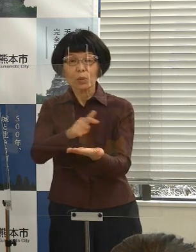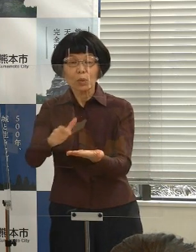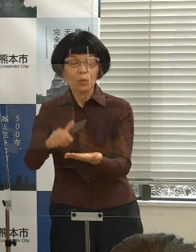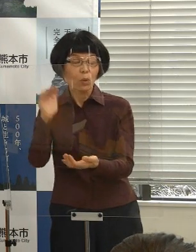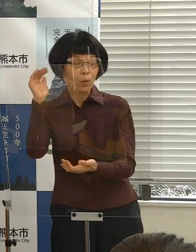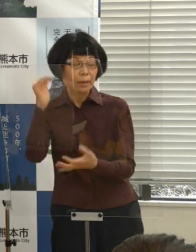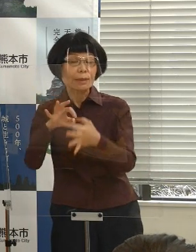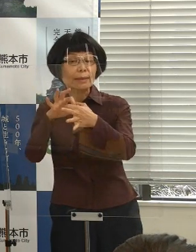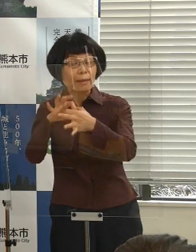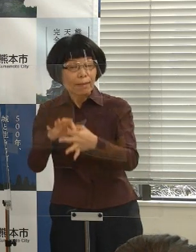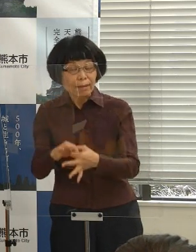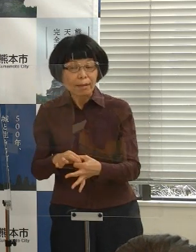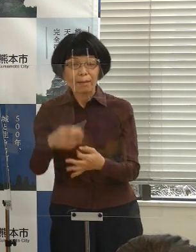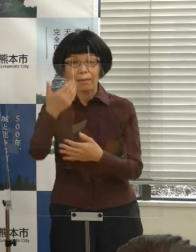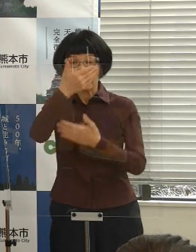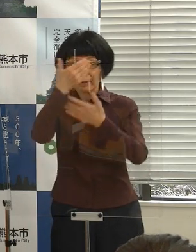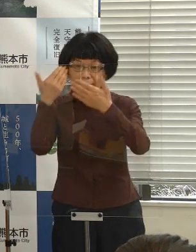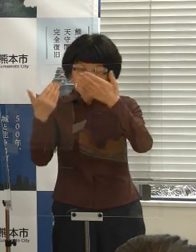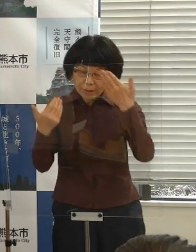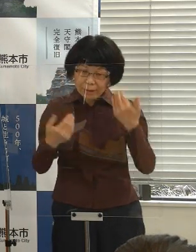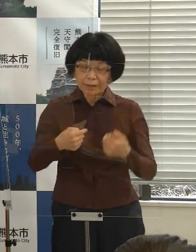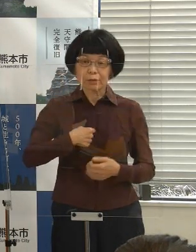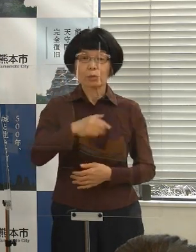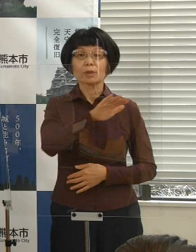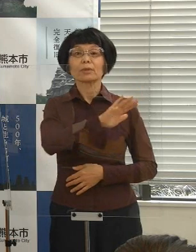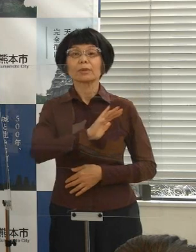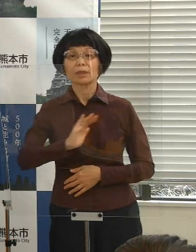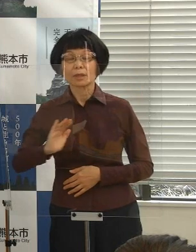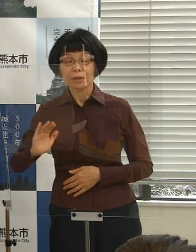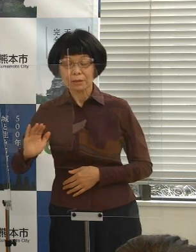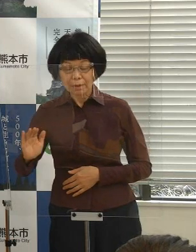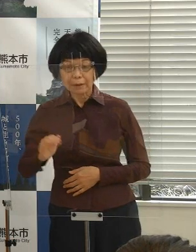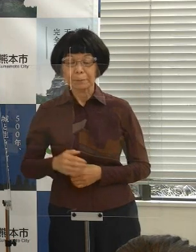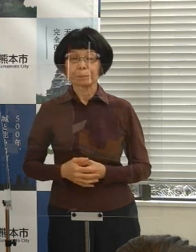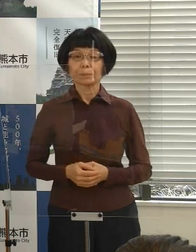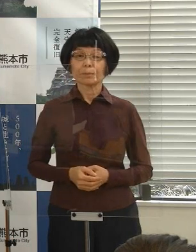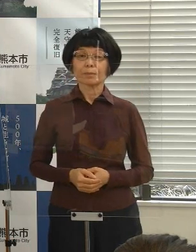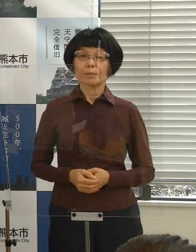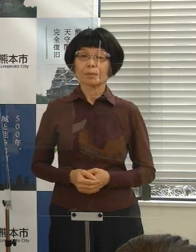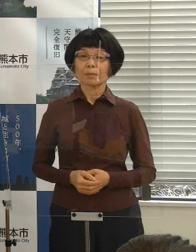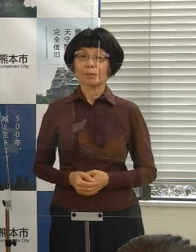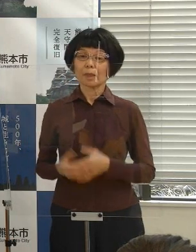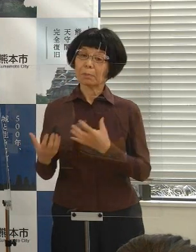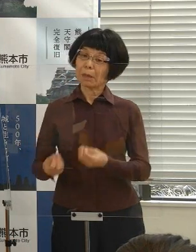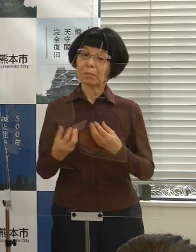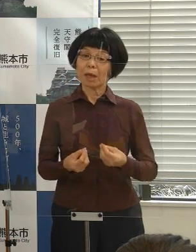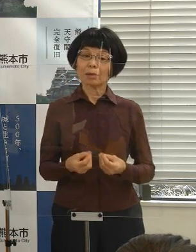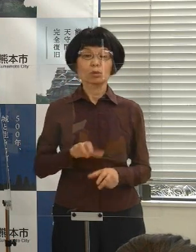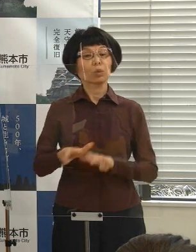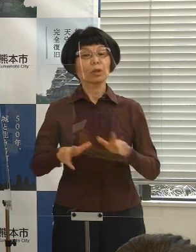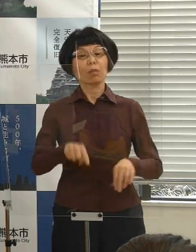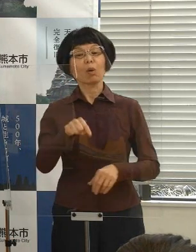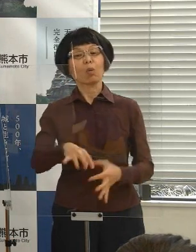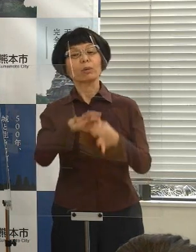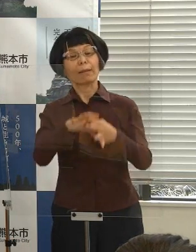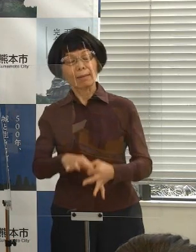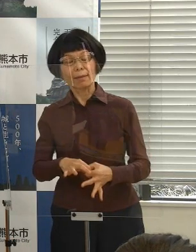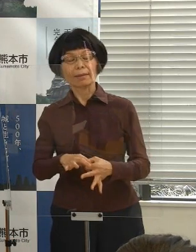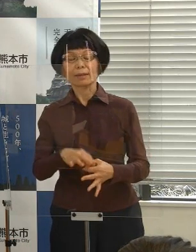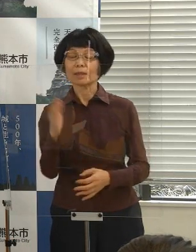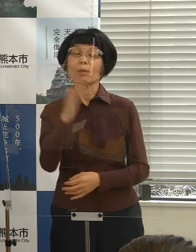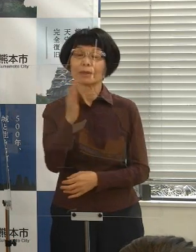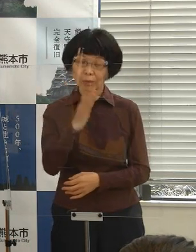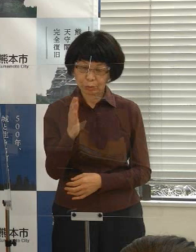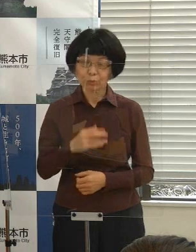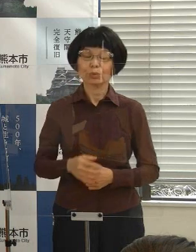ながら丁寧に我々としては尺中定義にですね、行政でこうですからこうだということではなくてです